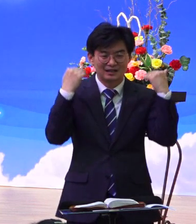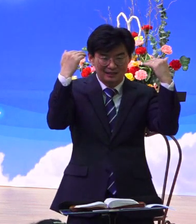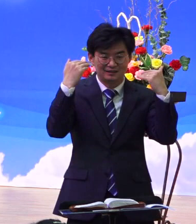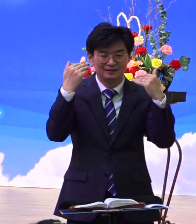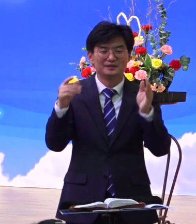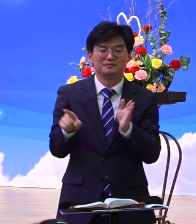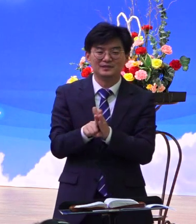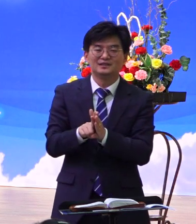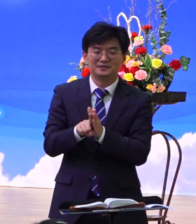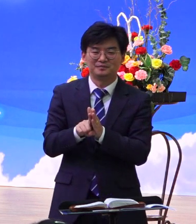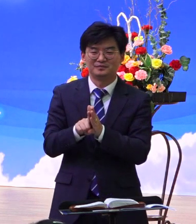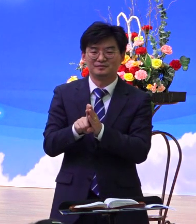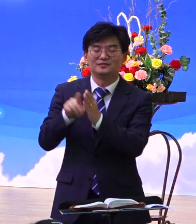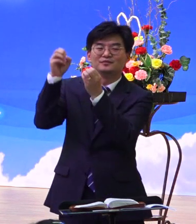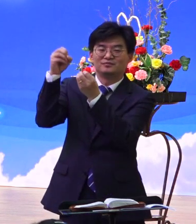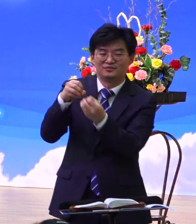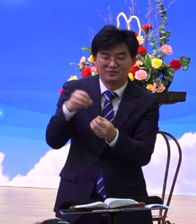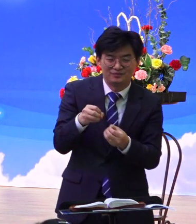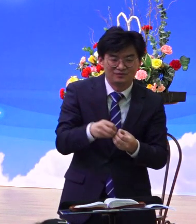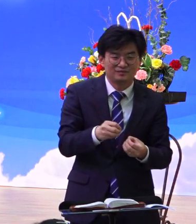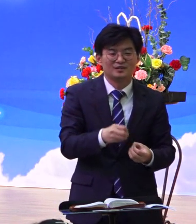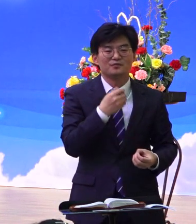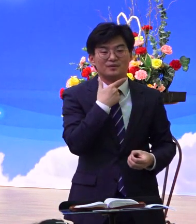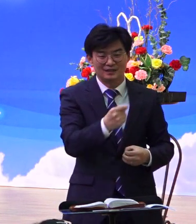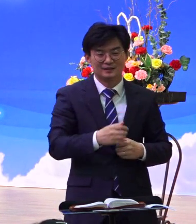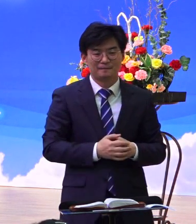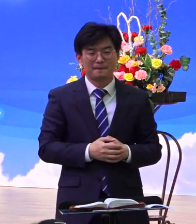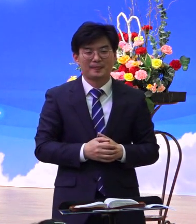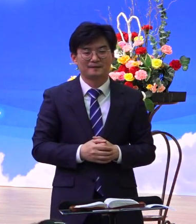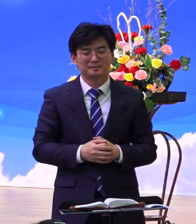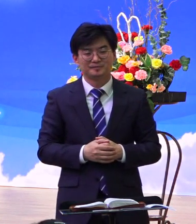라고 말하는 자녀들이 있기를 원하십니까?